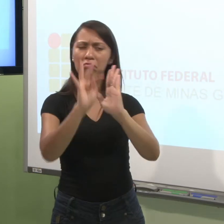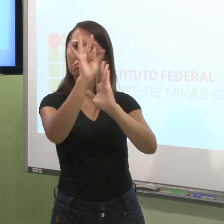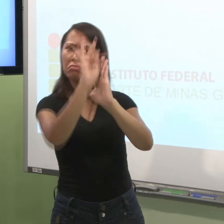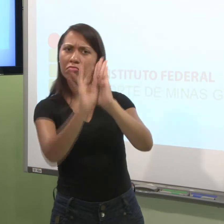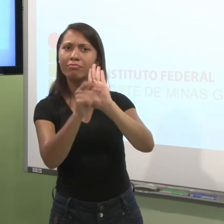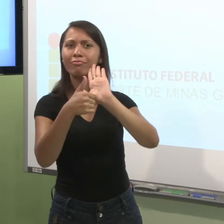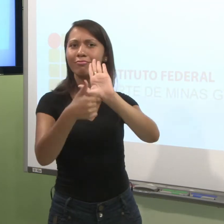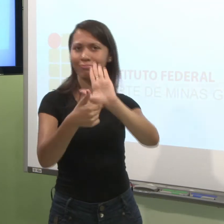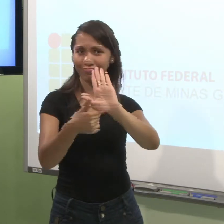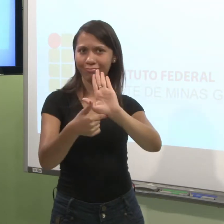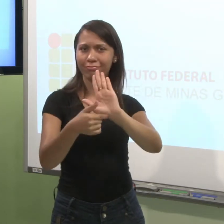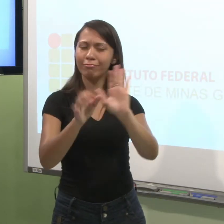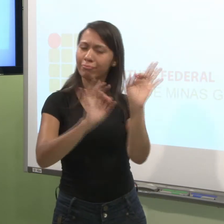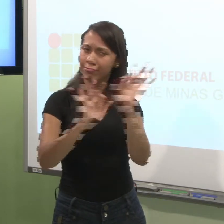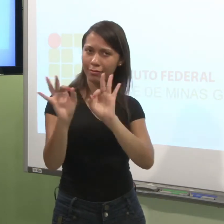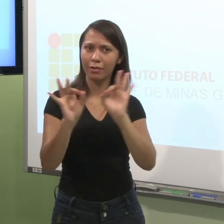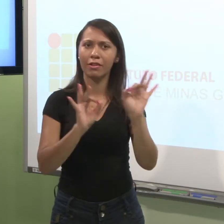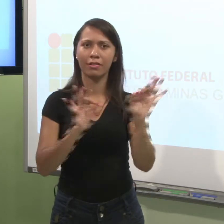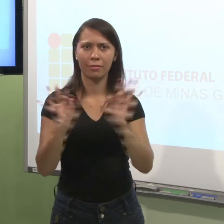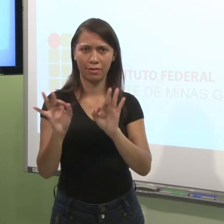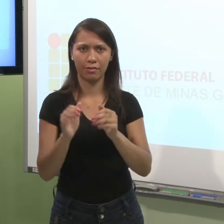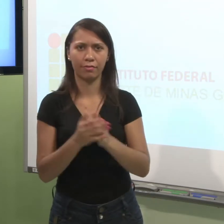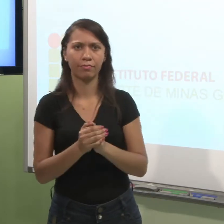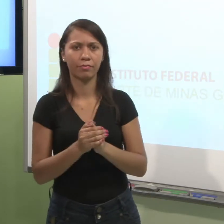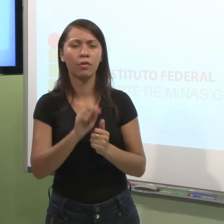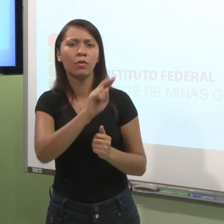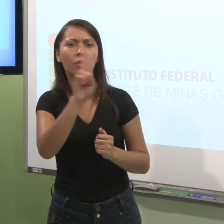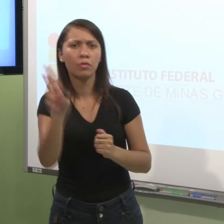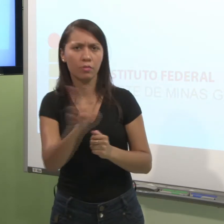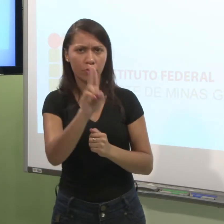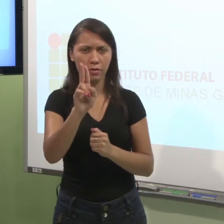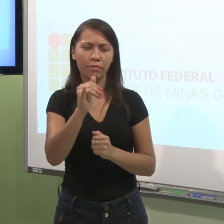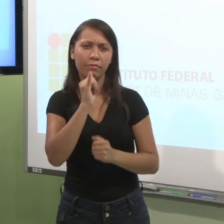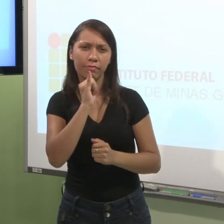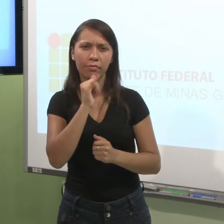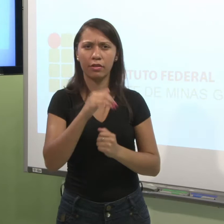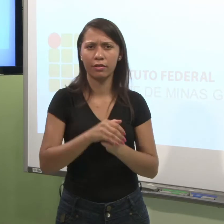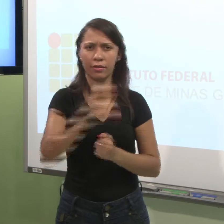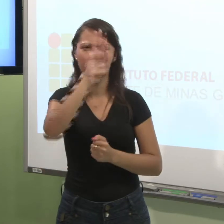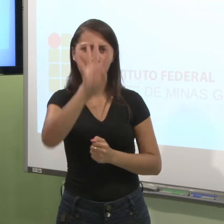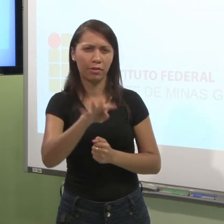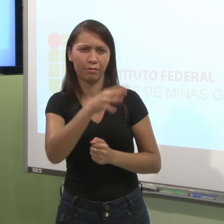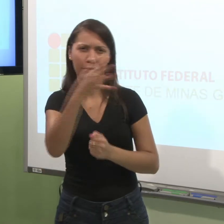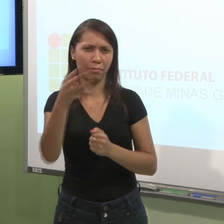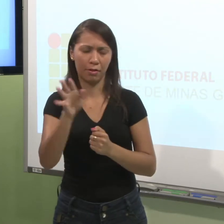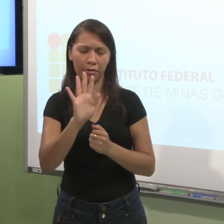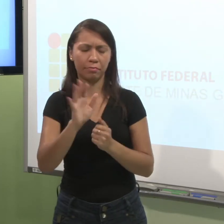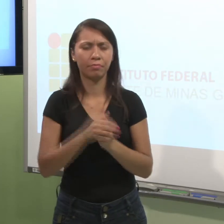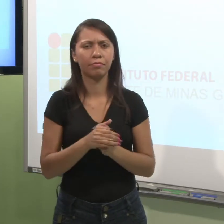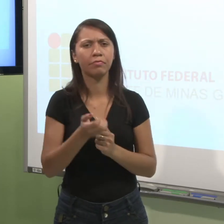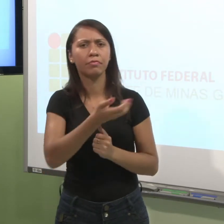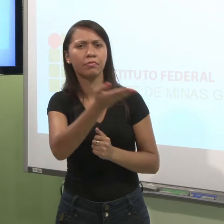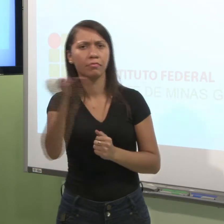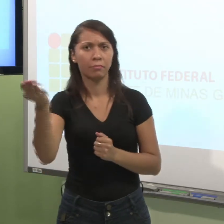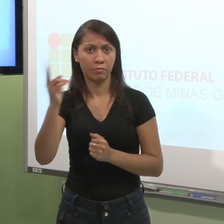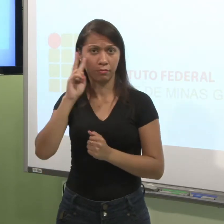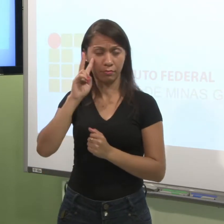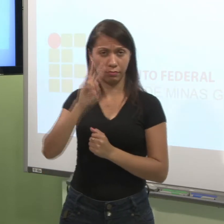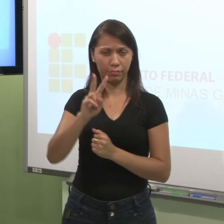de forma mais organizada, fazendo uso da tabela, por exemplo. No slide, você irá visualizar o